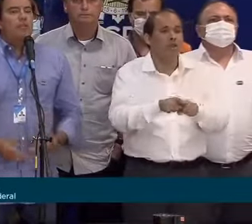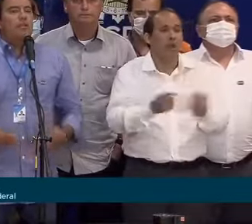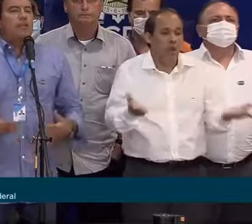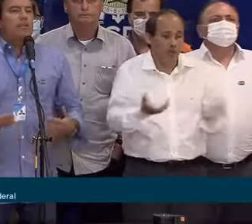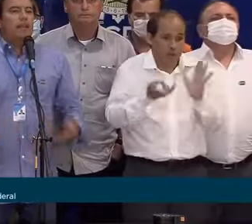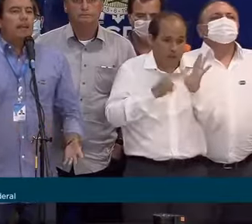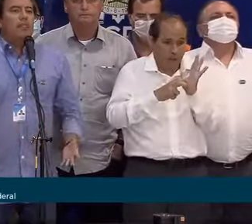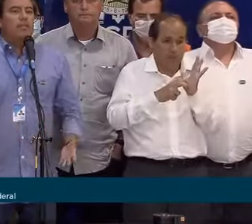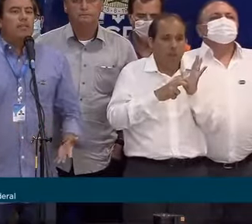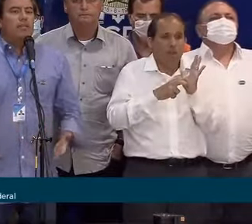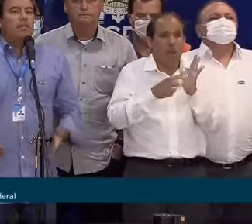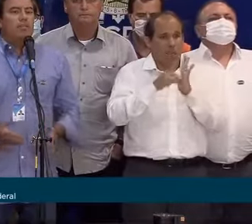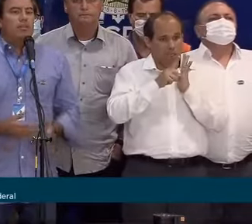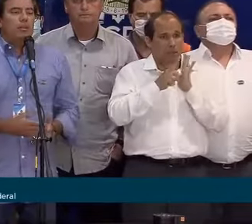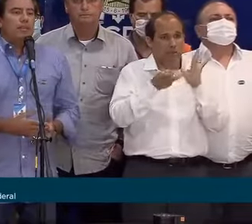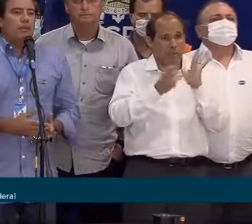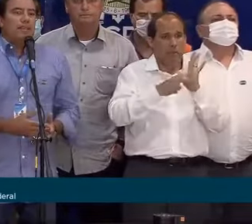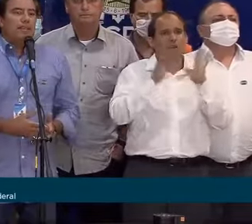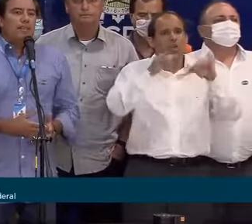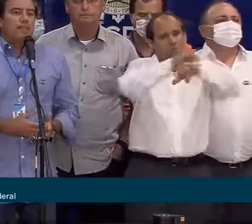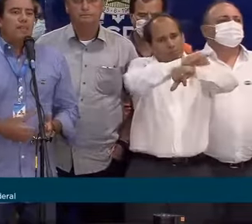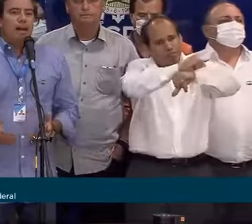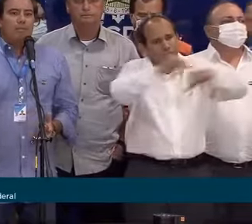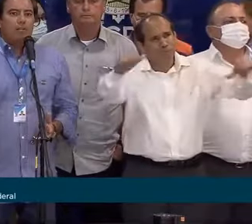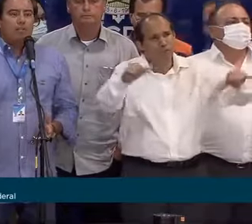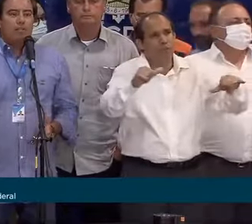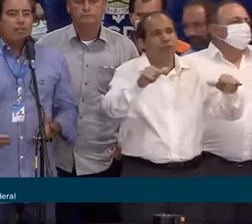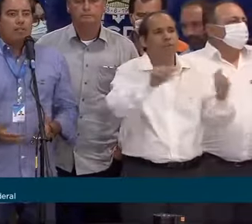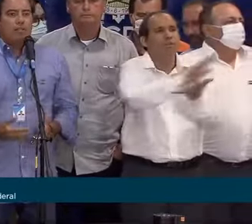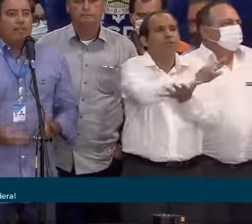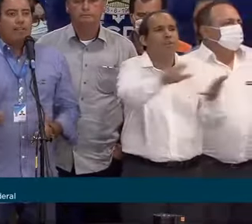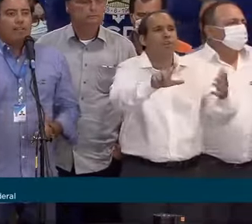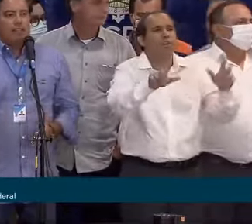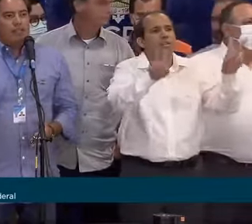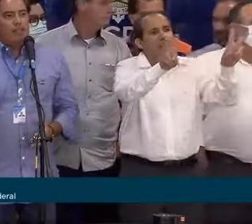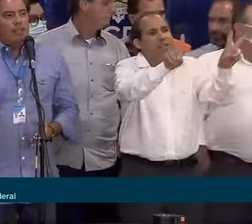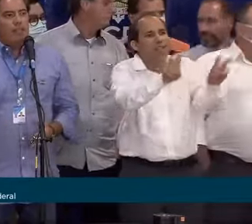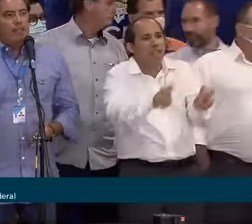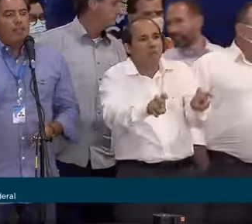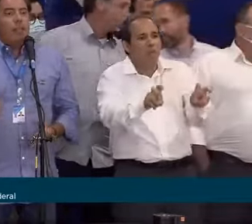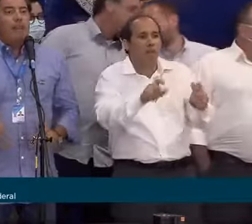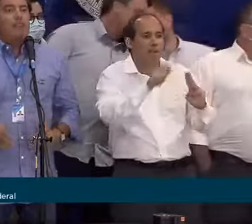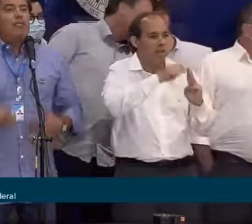manhã, anunciamos uma série de pausas que vai de